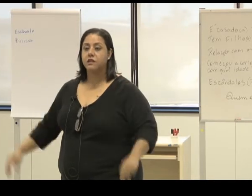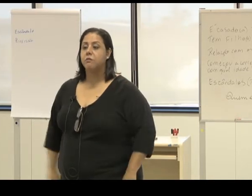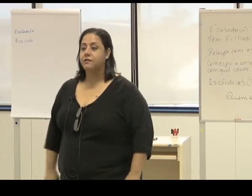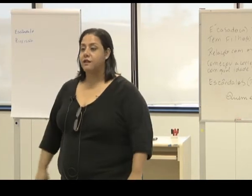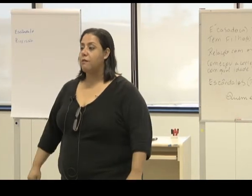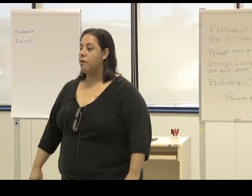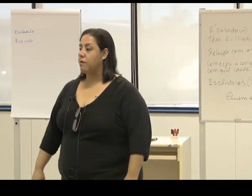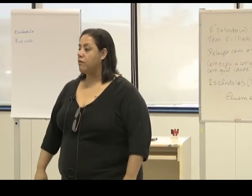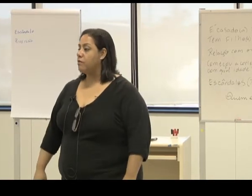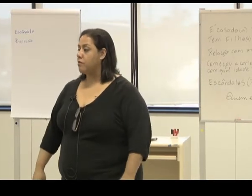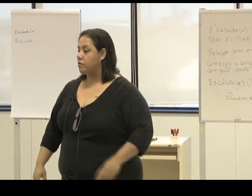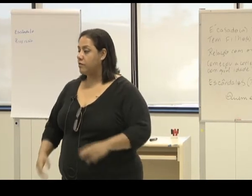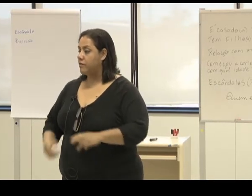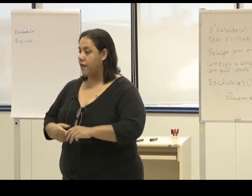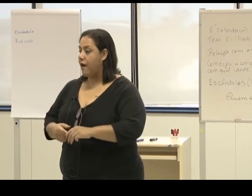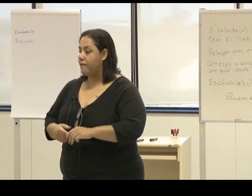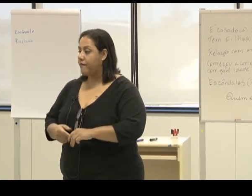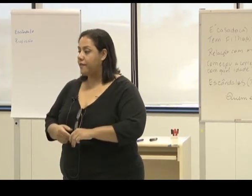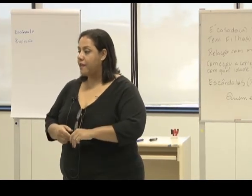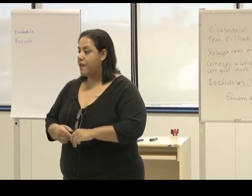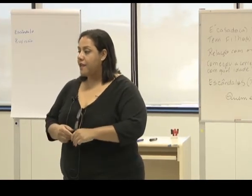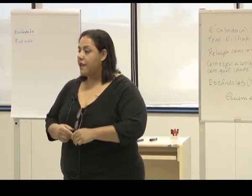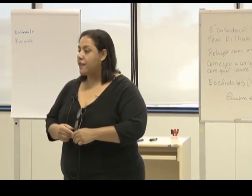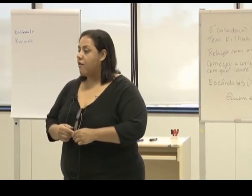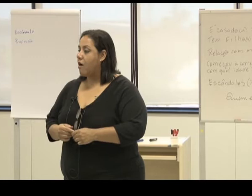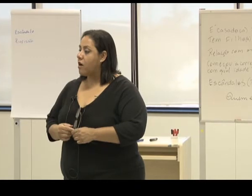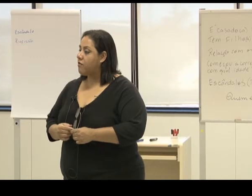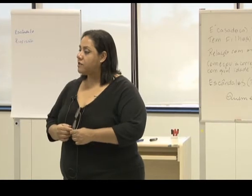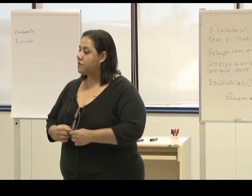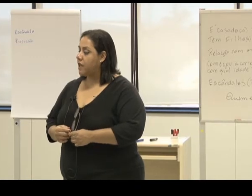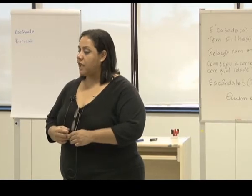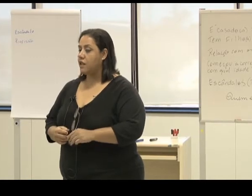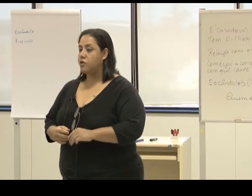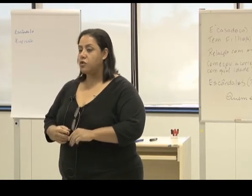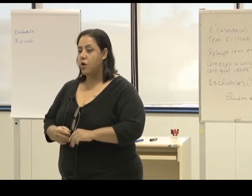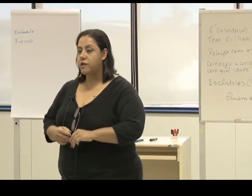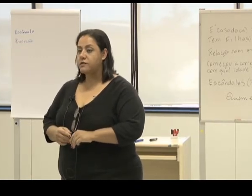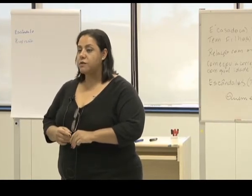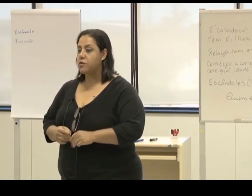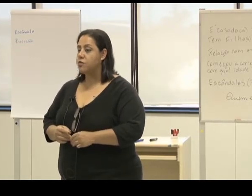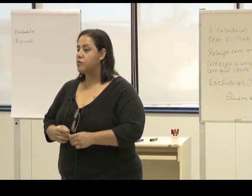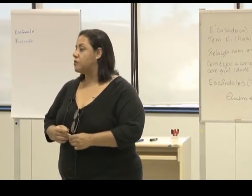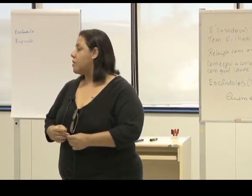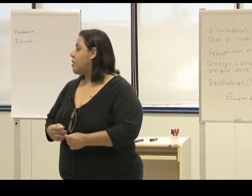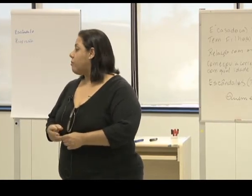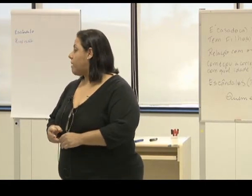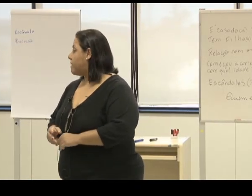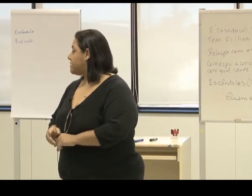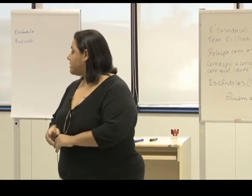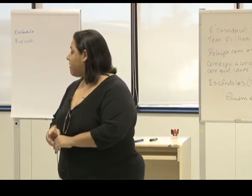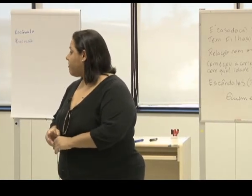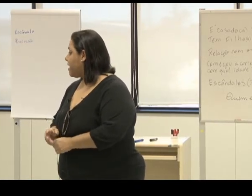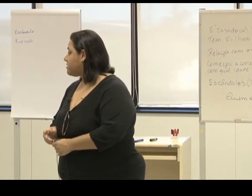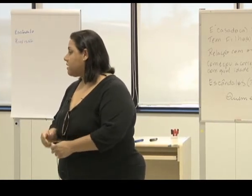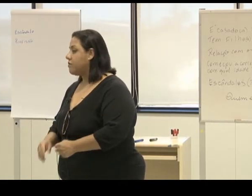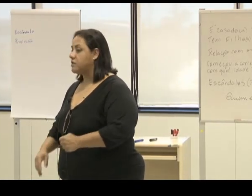passar na mão para todo mundo, tá? Então, agora vocês têm 2 minutos para apresentar a festa e vocês vão escolher